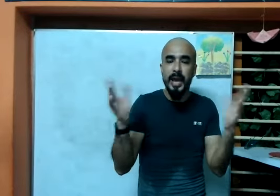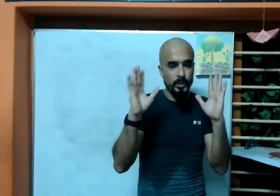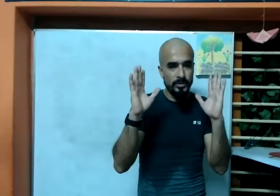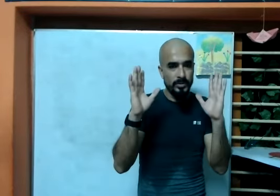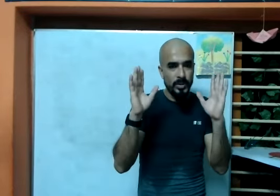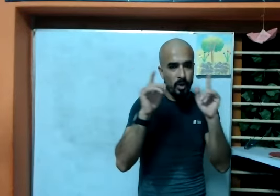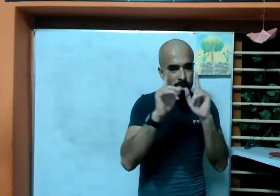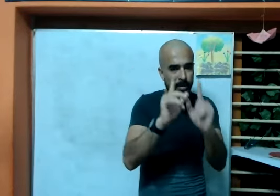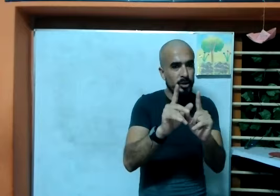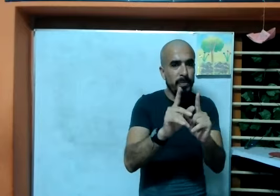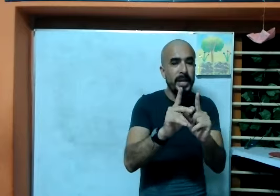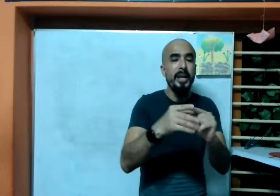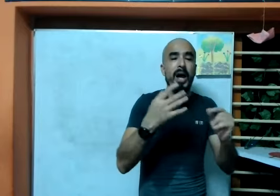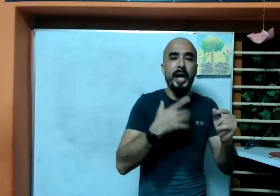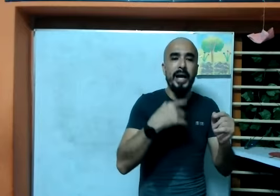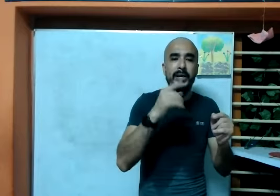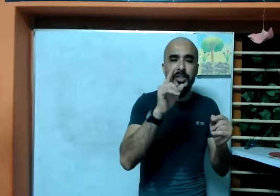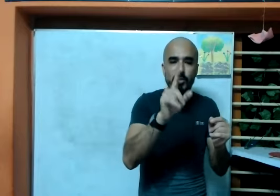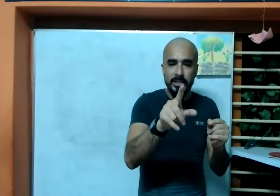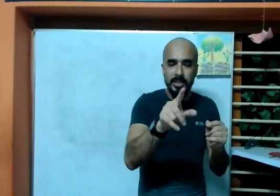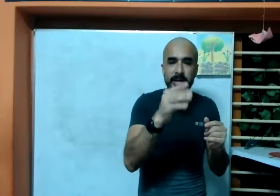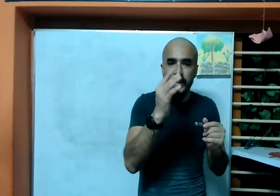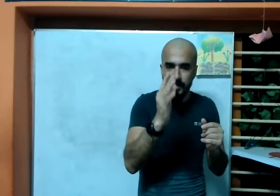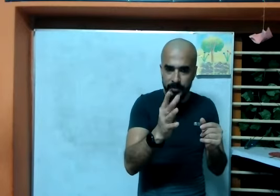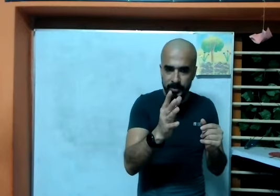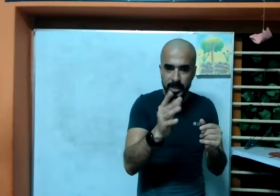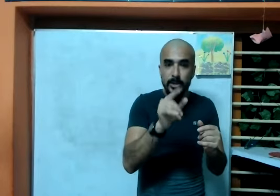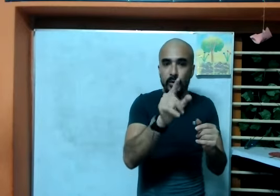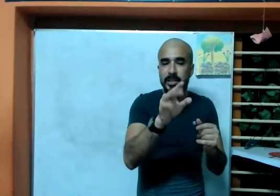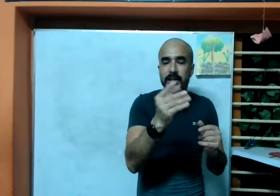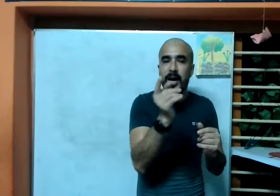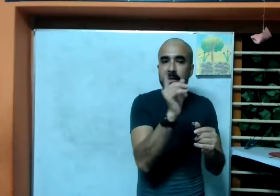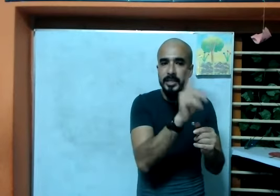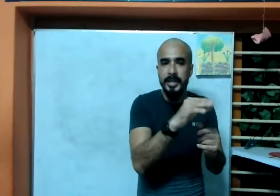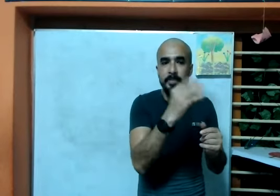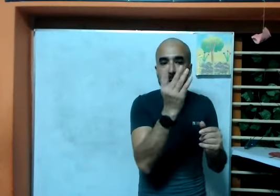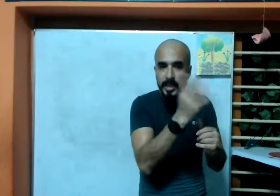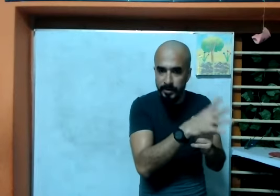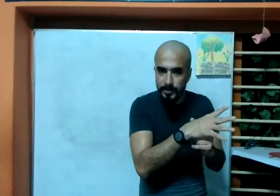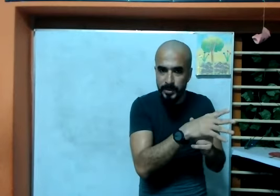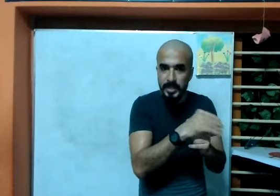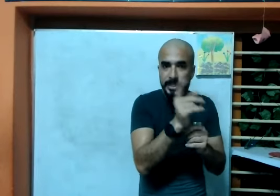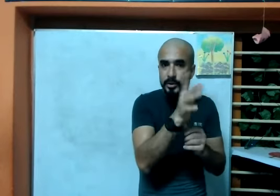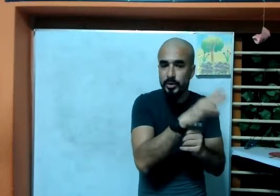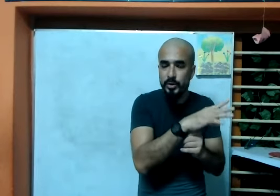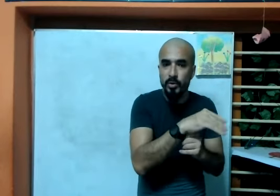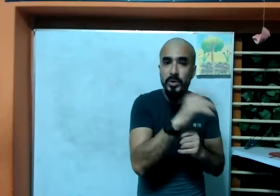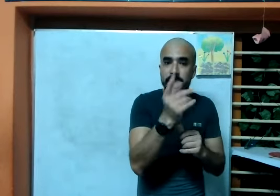এমন অথবা হতে পারে I asked Tuasin if, Tuasin asked him if she could go, she